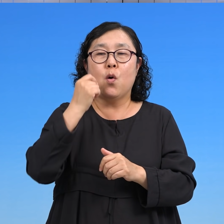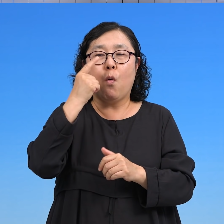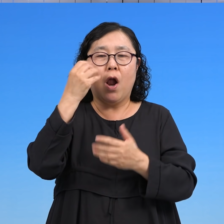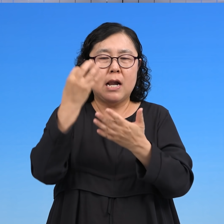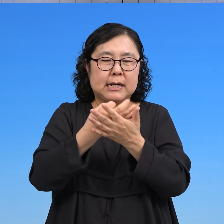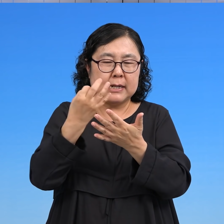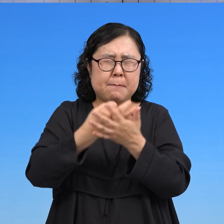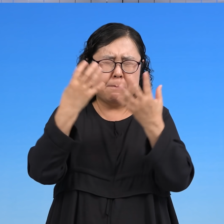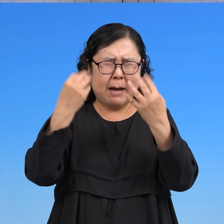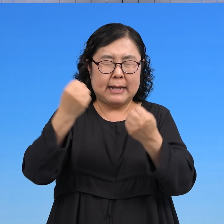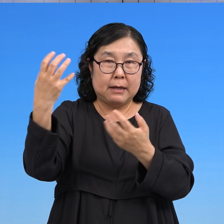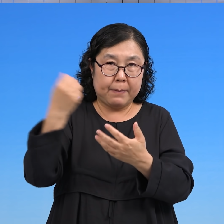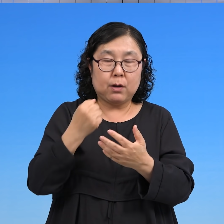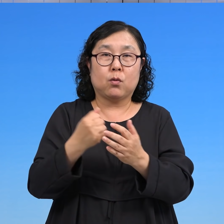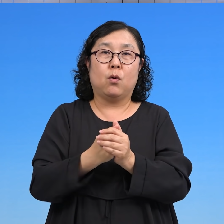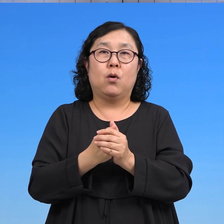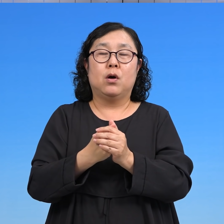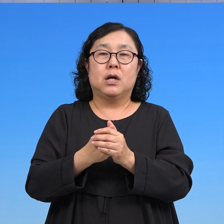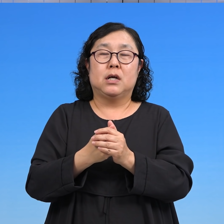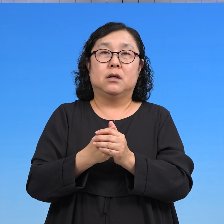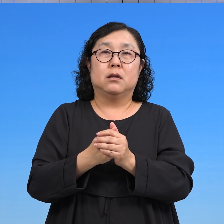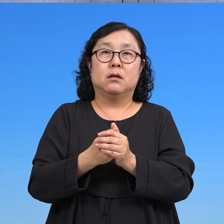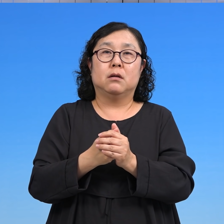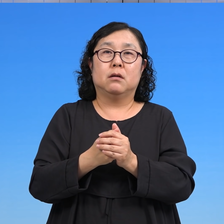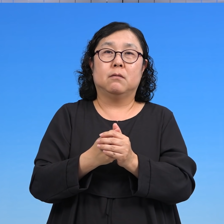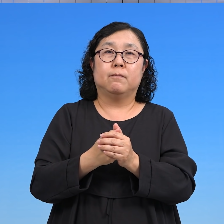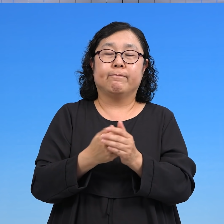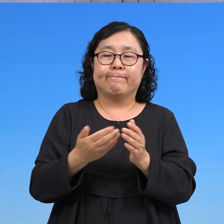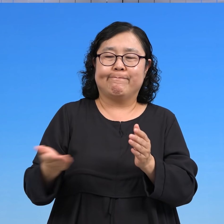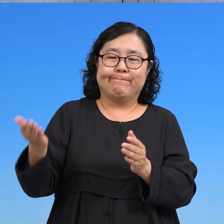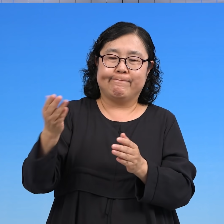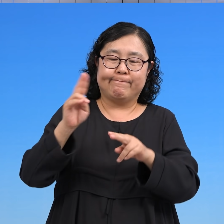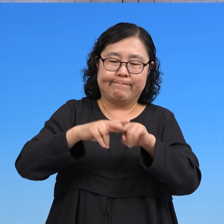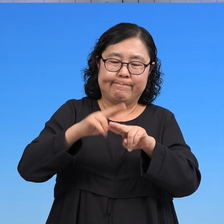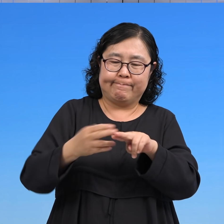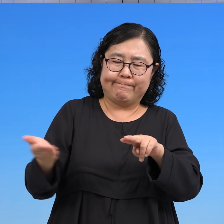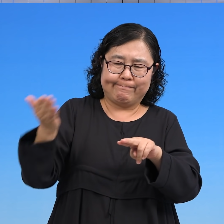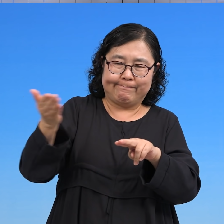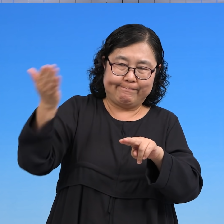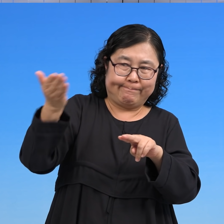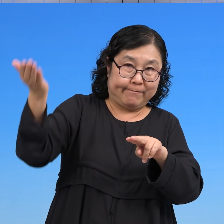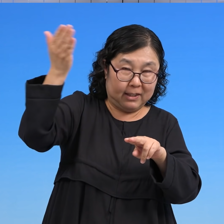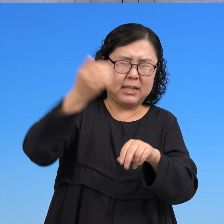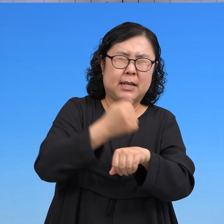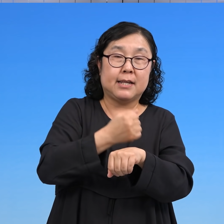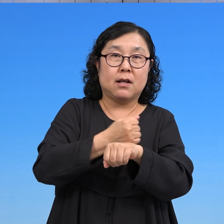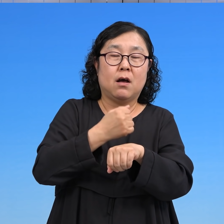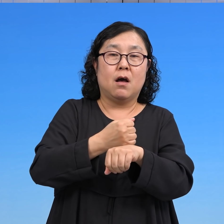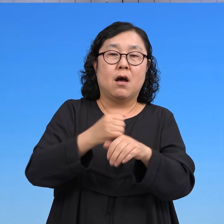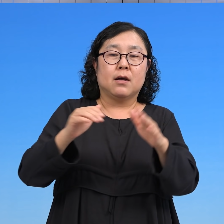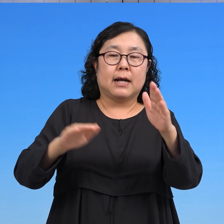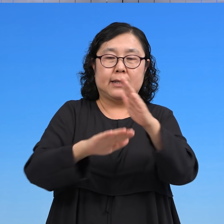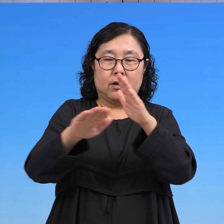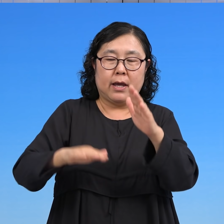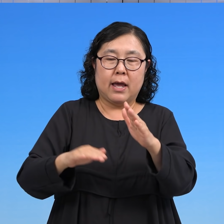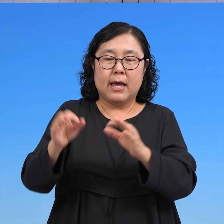받고 승진하고 가정에 경제적 어려움 없도록 갈멜산에 임하신 하나님의 능력을 구합니다.